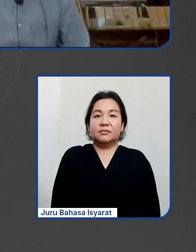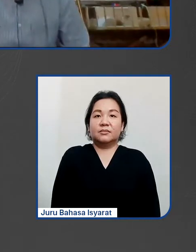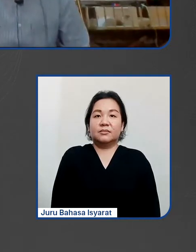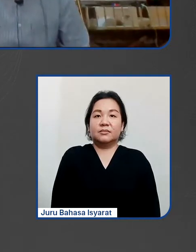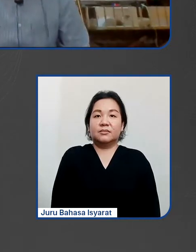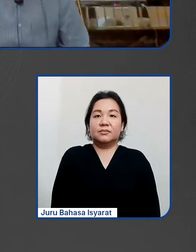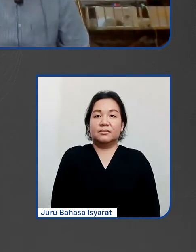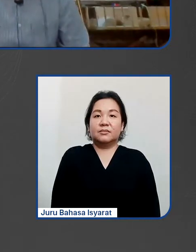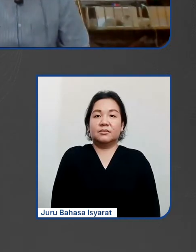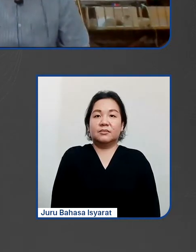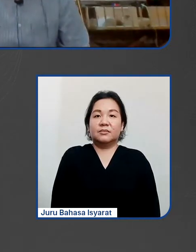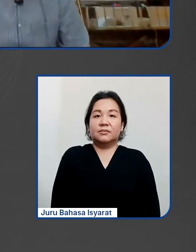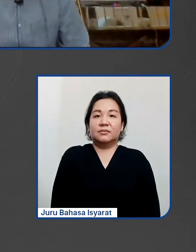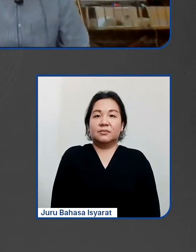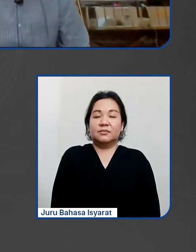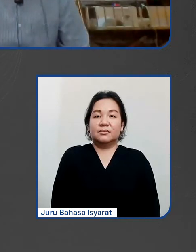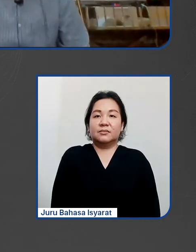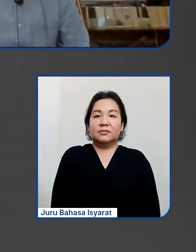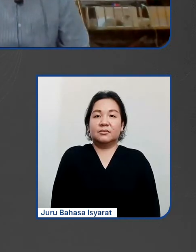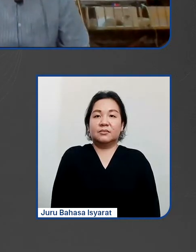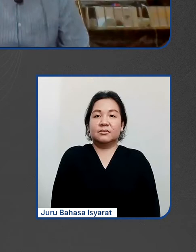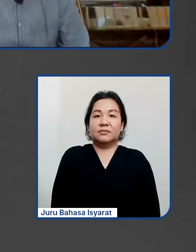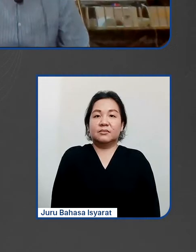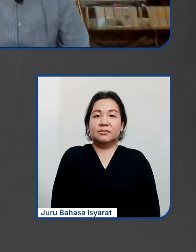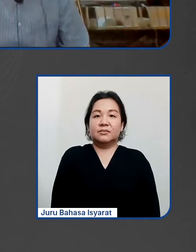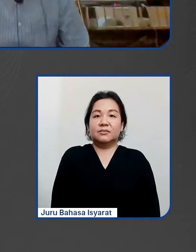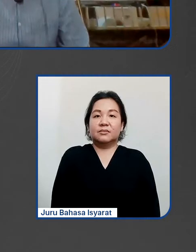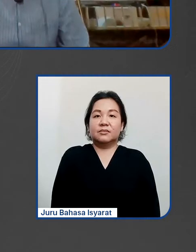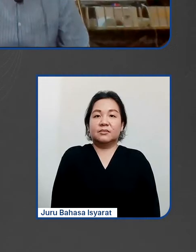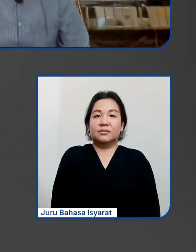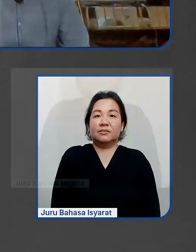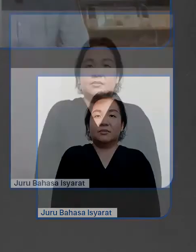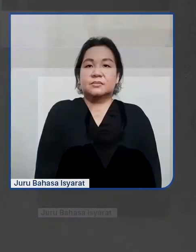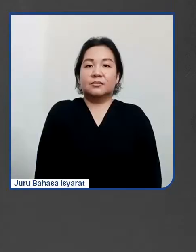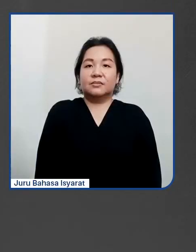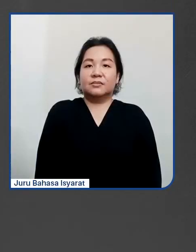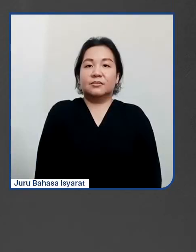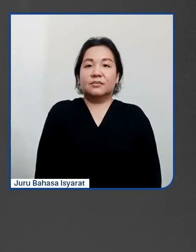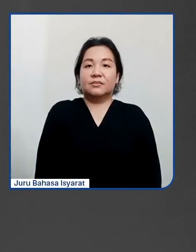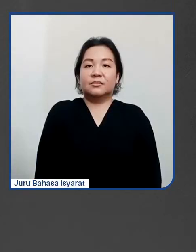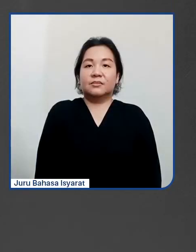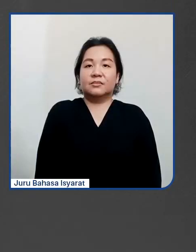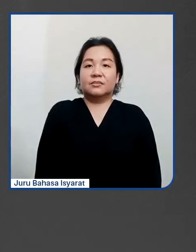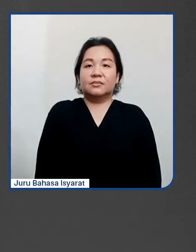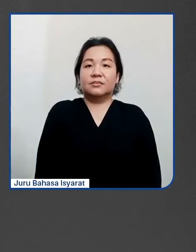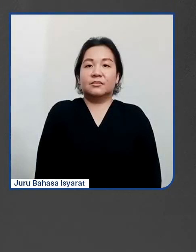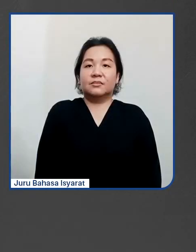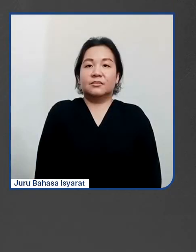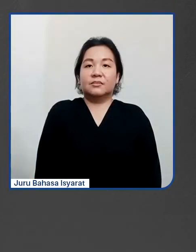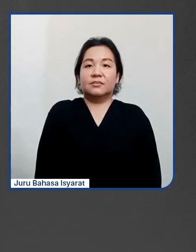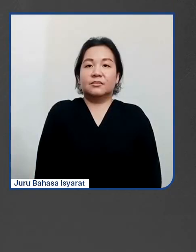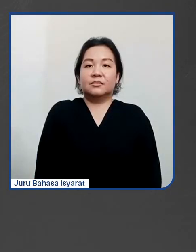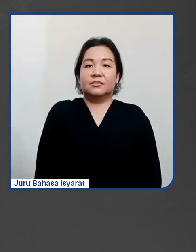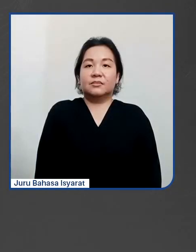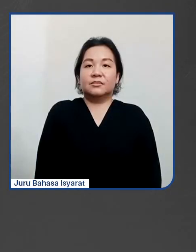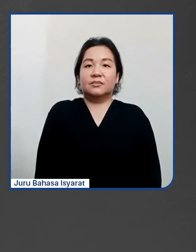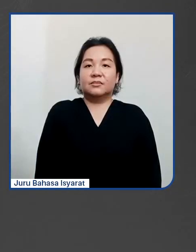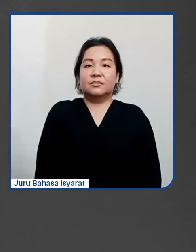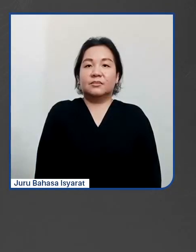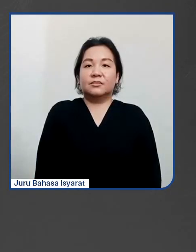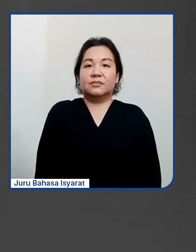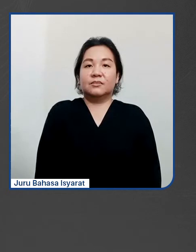siapa sih tokoh panutan yang banyak menginspirasi Mas Rian selama ini dalam dunia bermusik? Kalau dalam